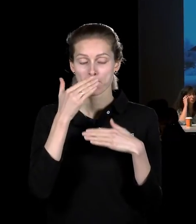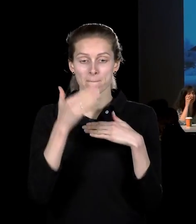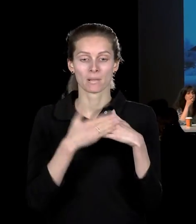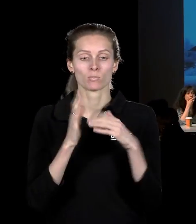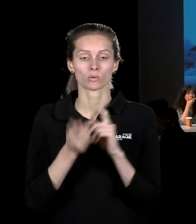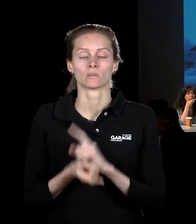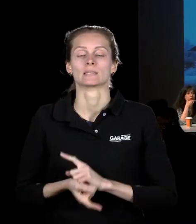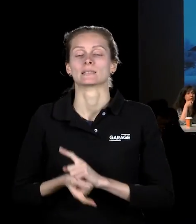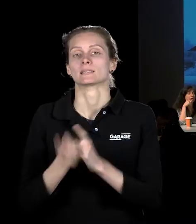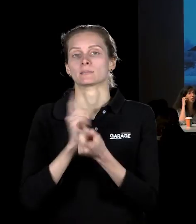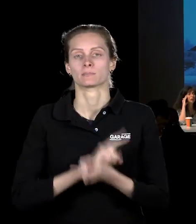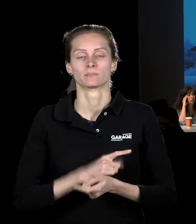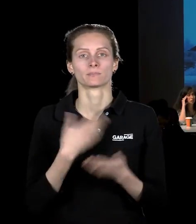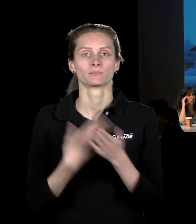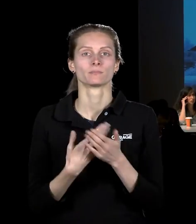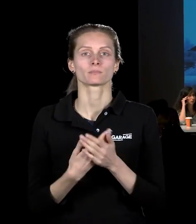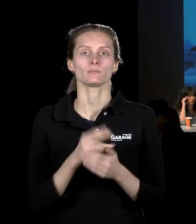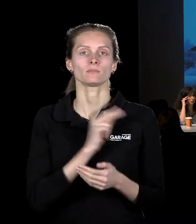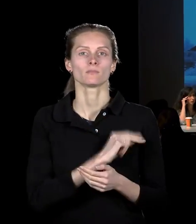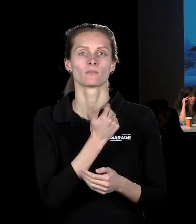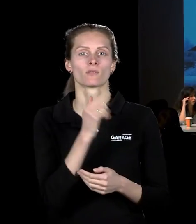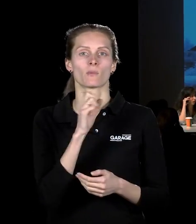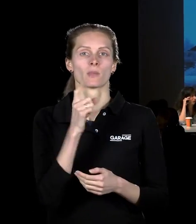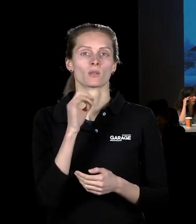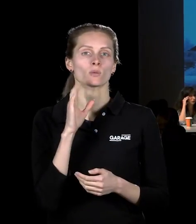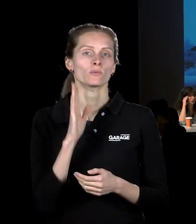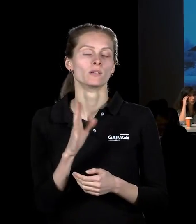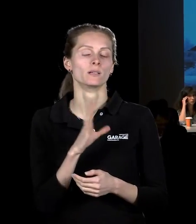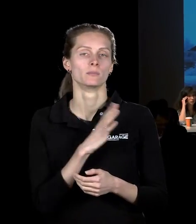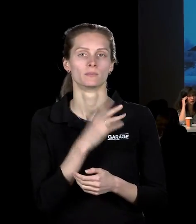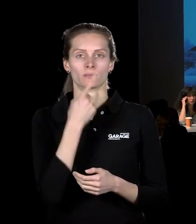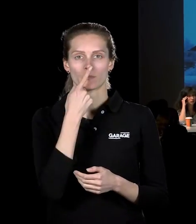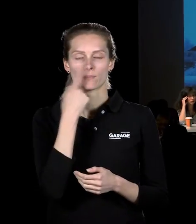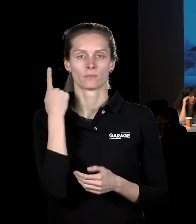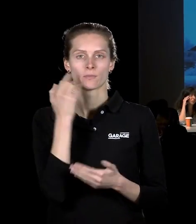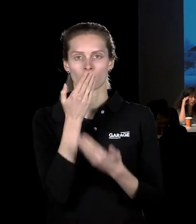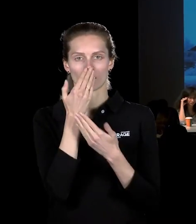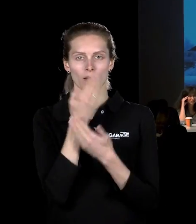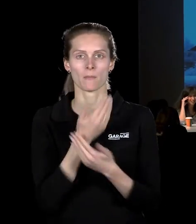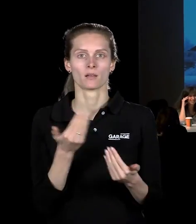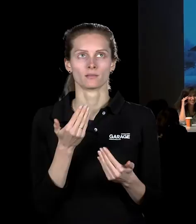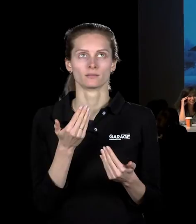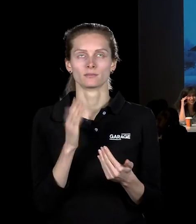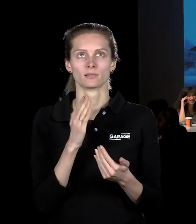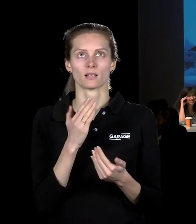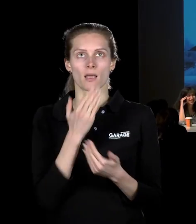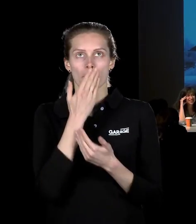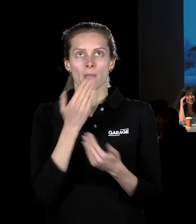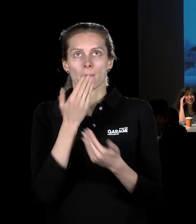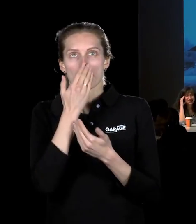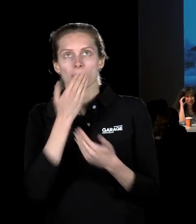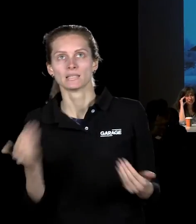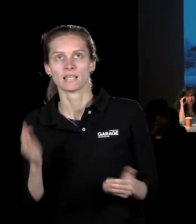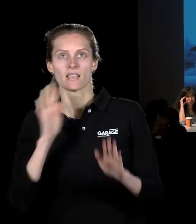как бы, и поэтому, например, вот работы Бехеров были на недавней, на последней предпоследней выставке